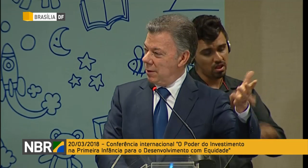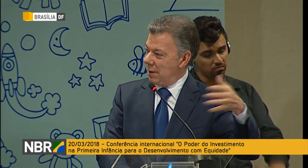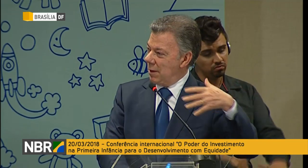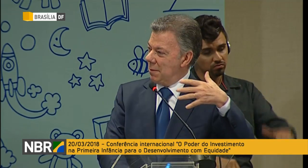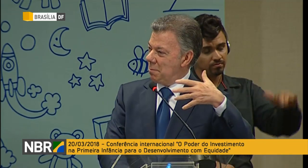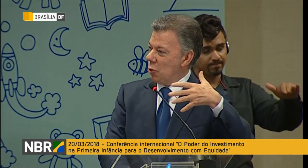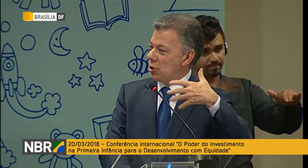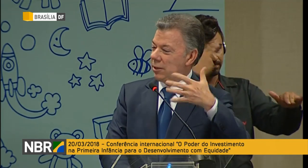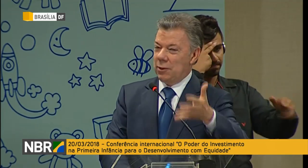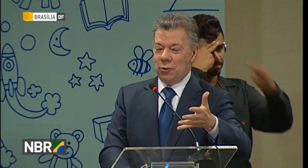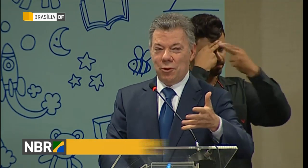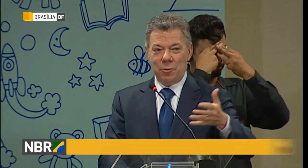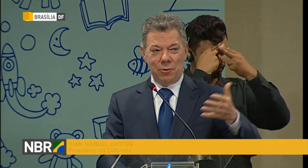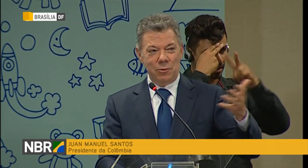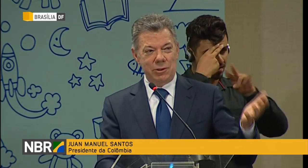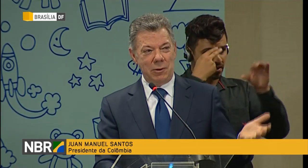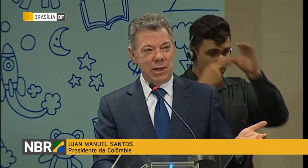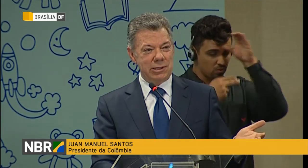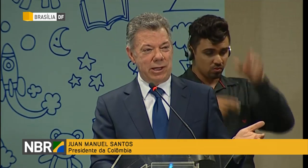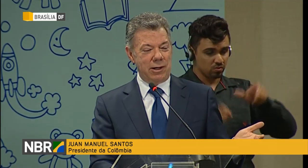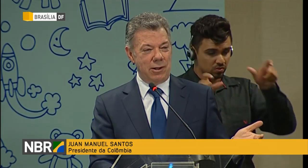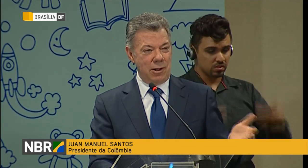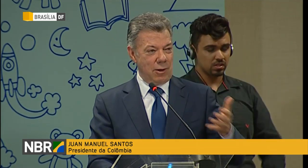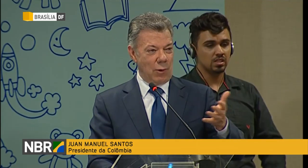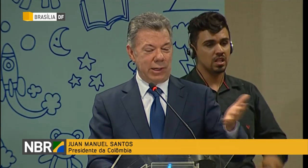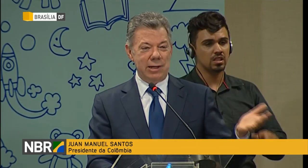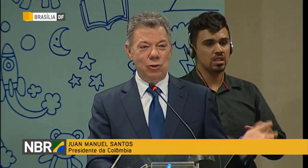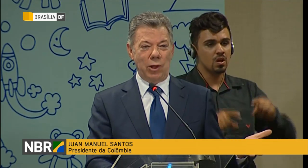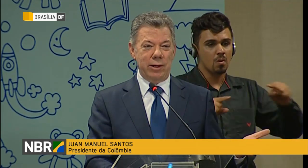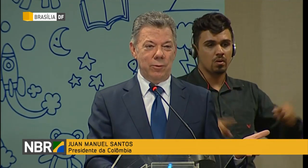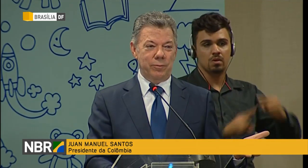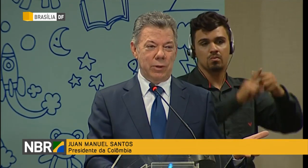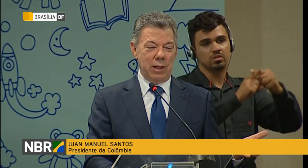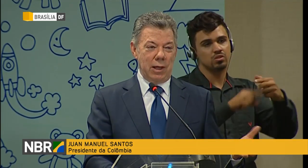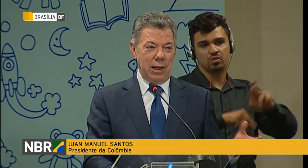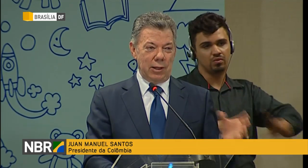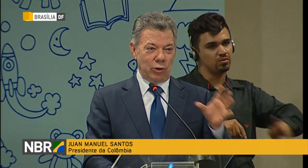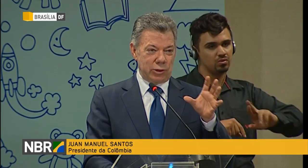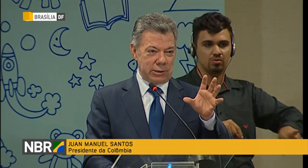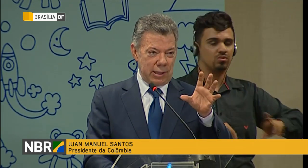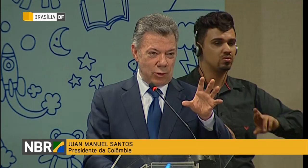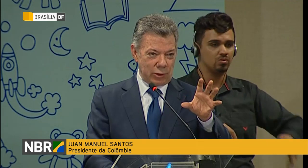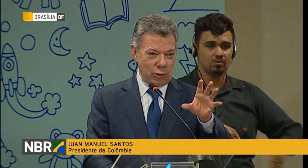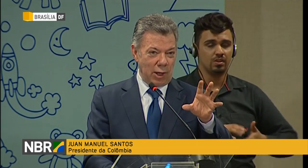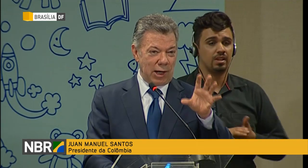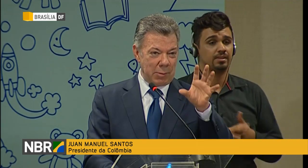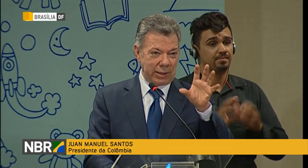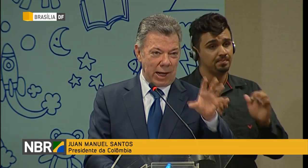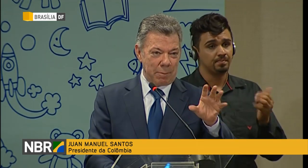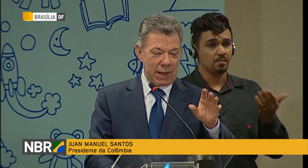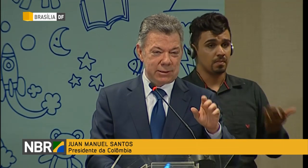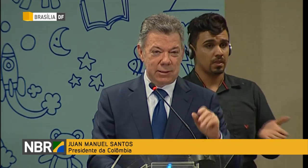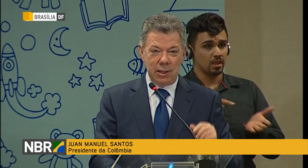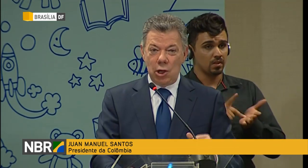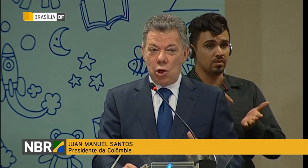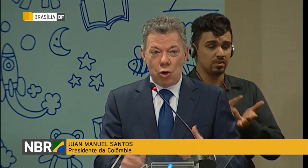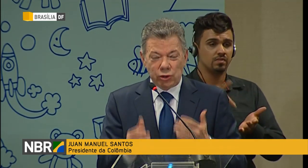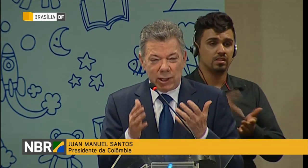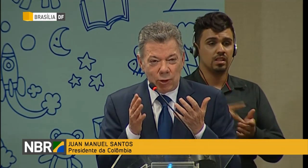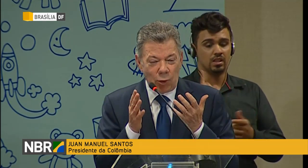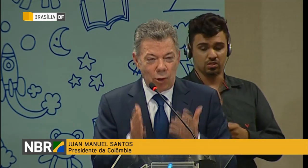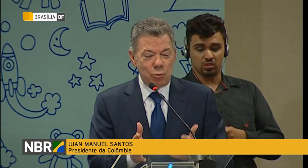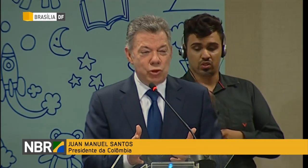cidadão de forma, digamos, não positivo como deveria ser qualquer cidadão. Então,